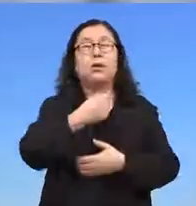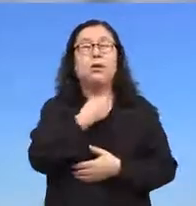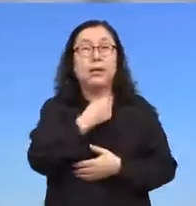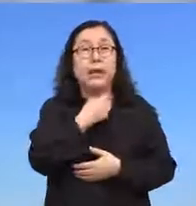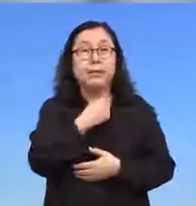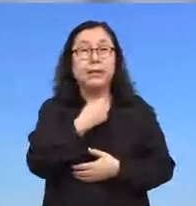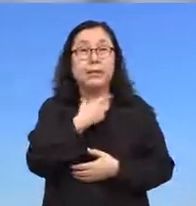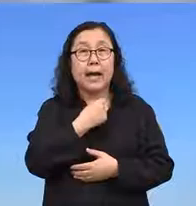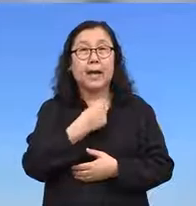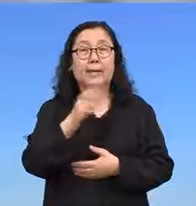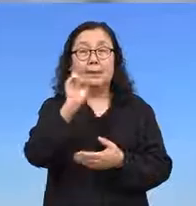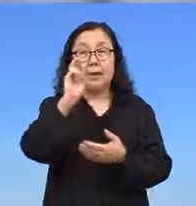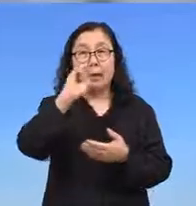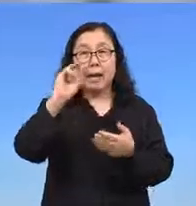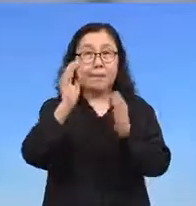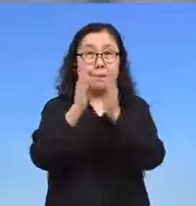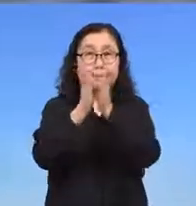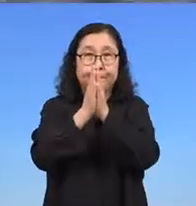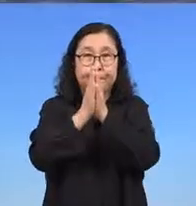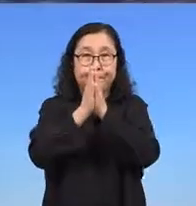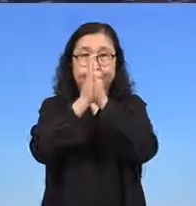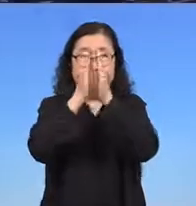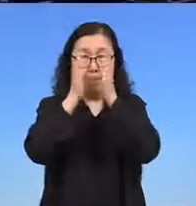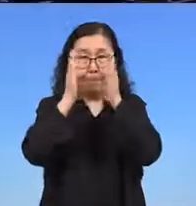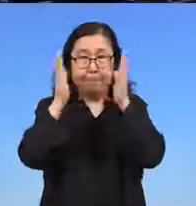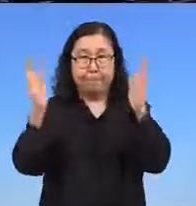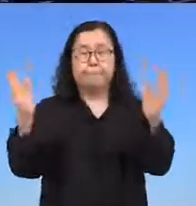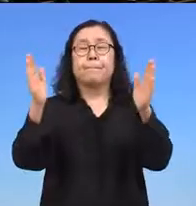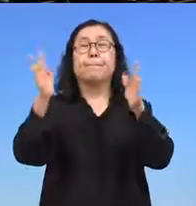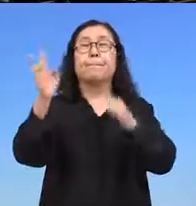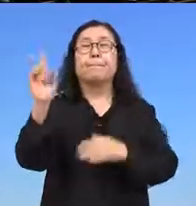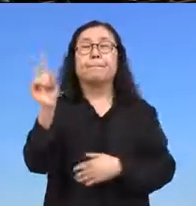원합니다. 아무것도 두려워 말라.